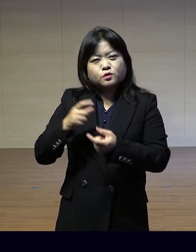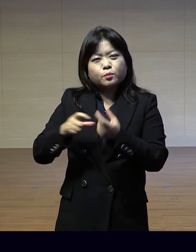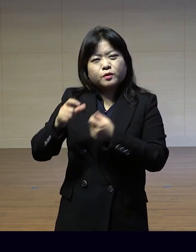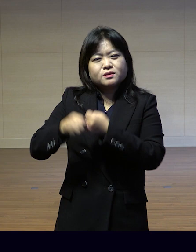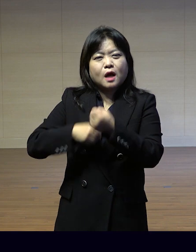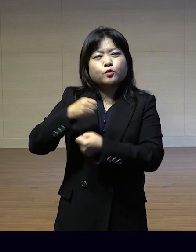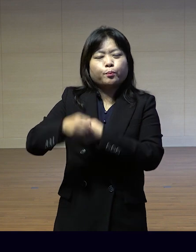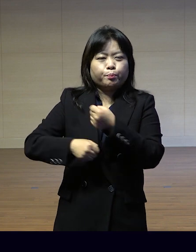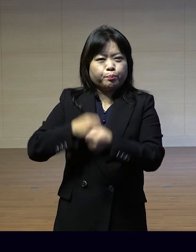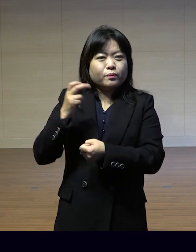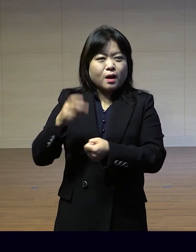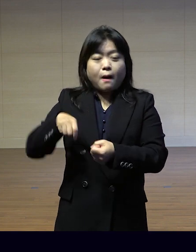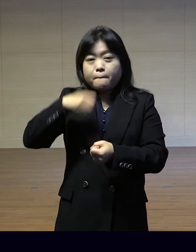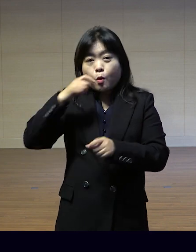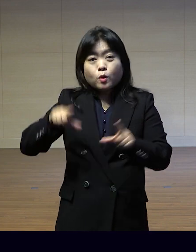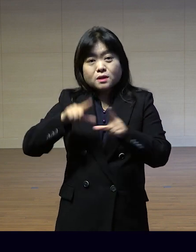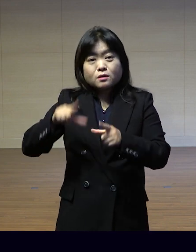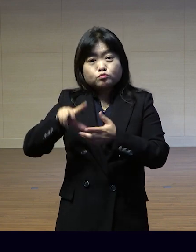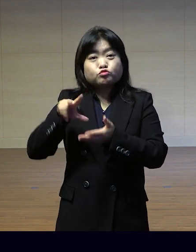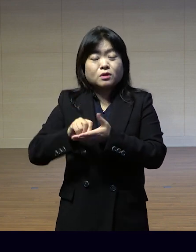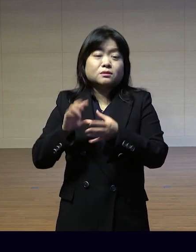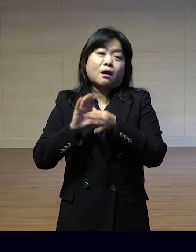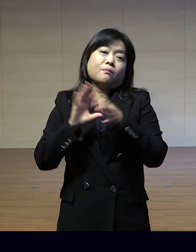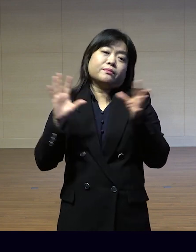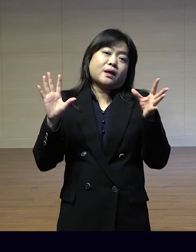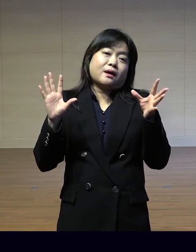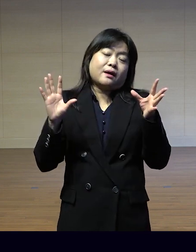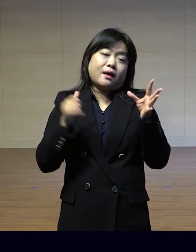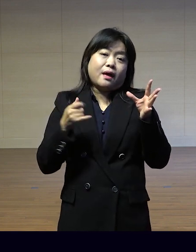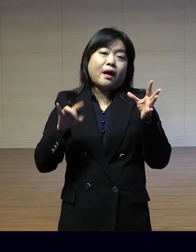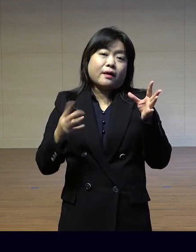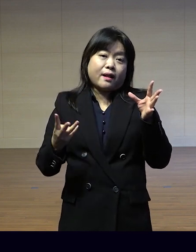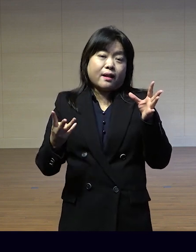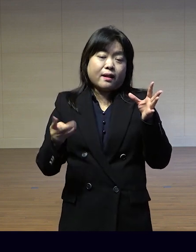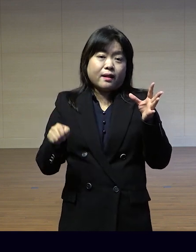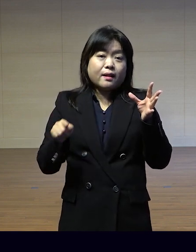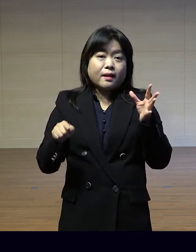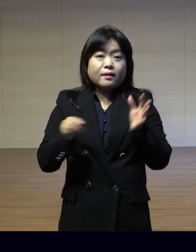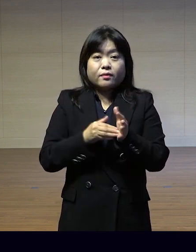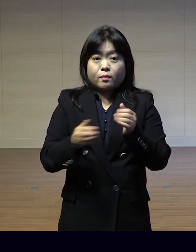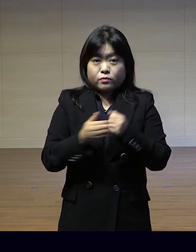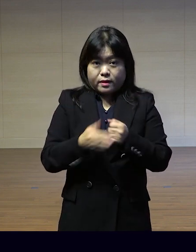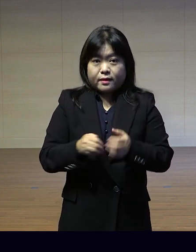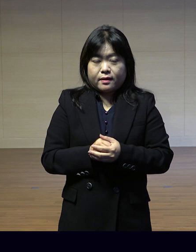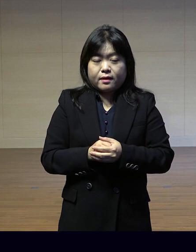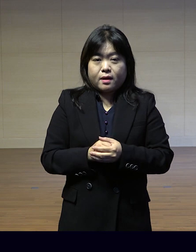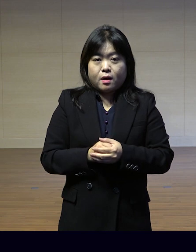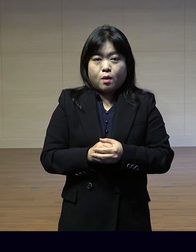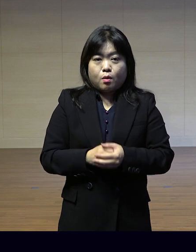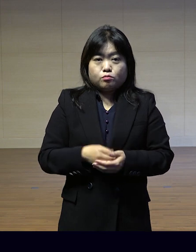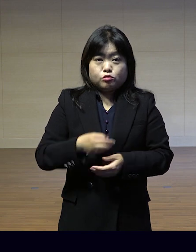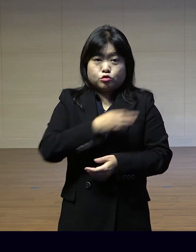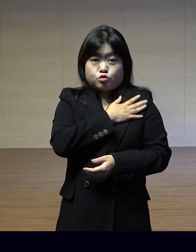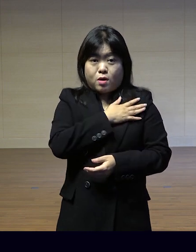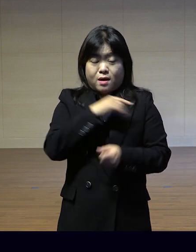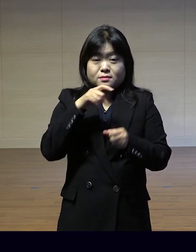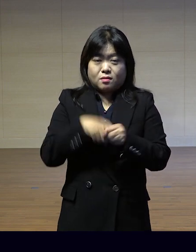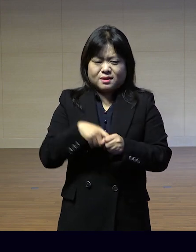아니었을까. 먹고 사는 문제에서는 벗어나 있었기 때문에 어떻게 보면